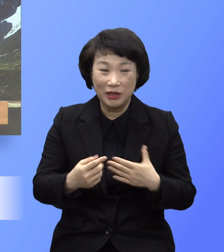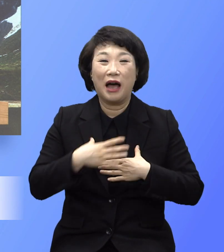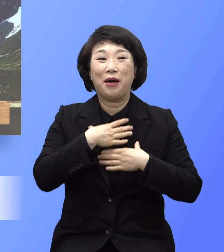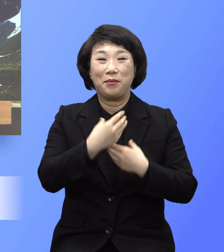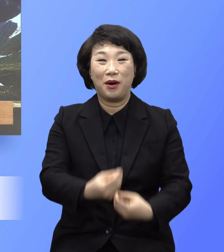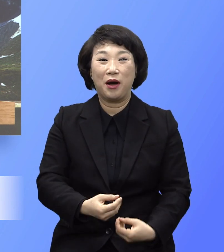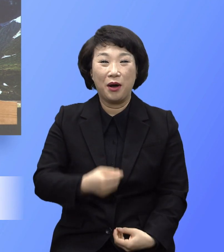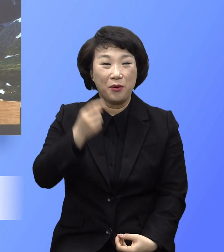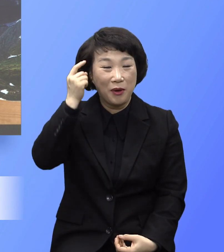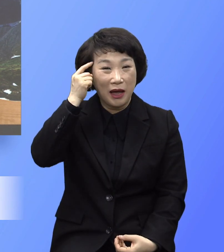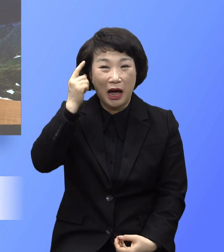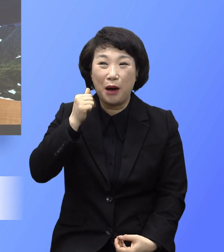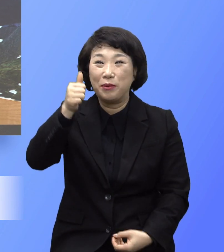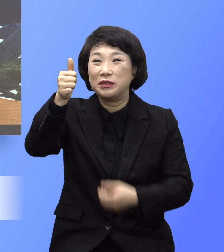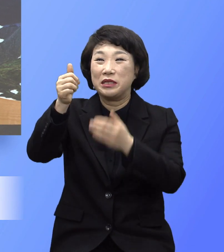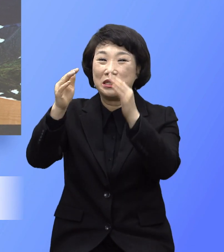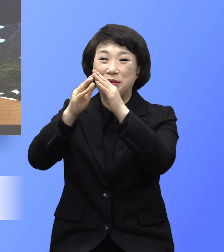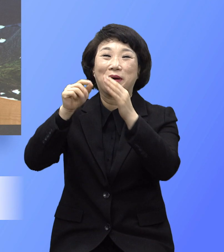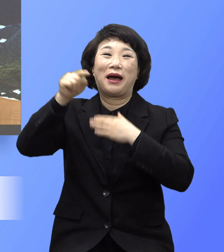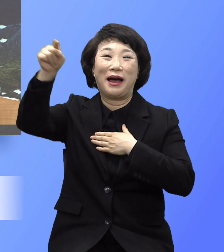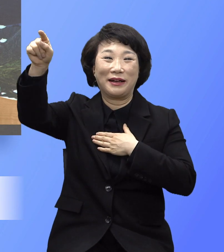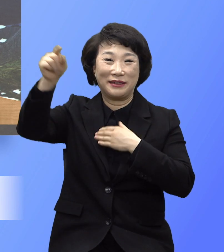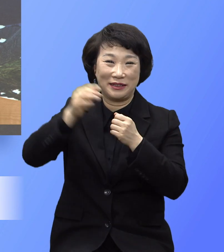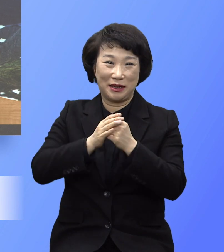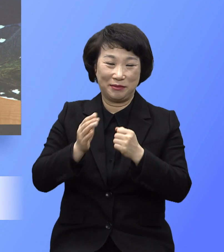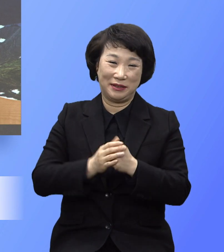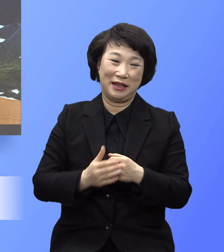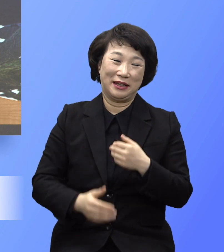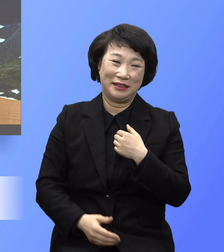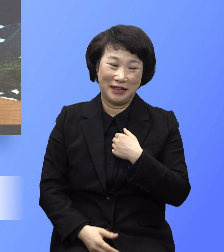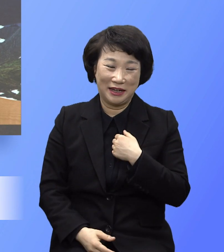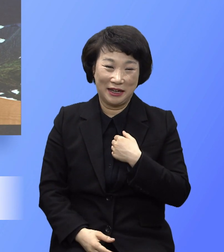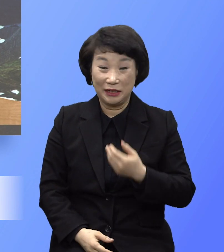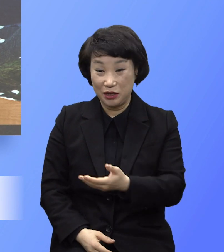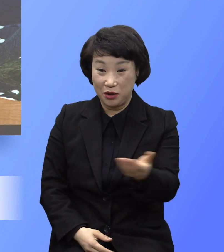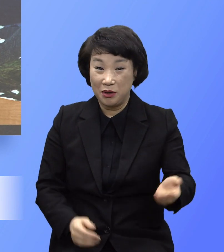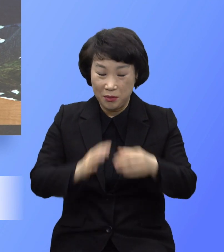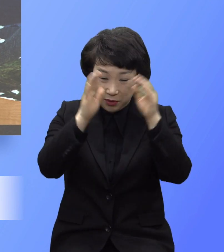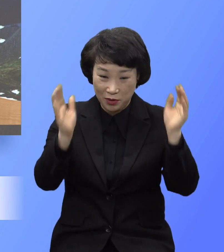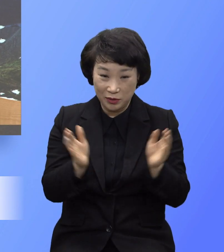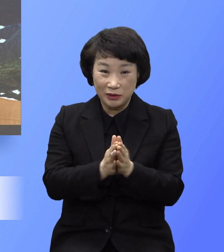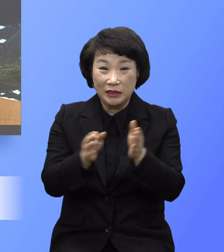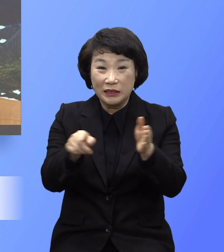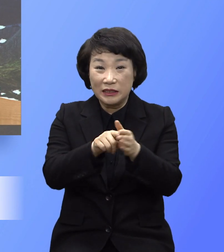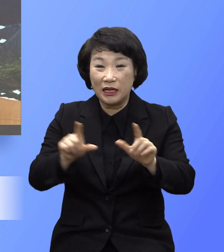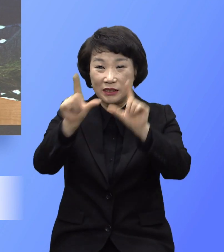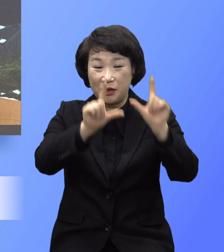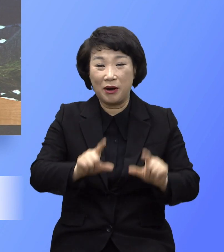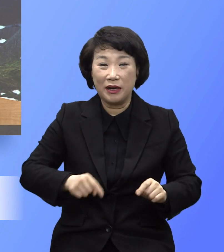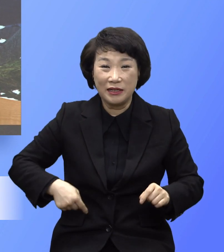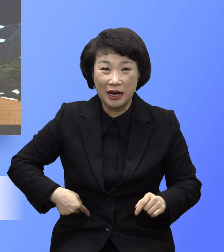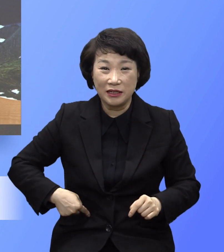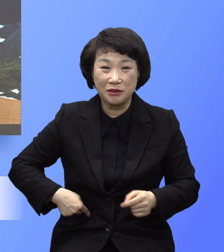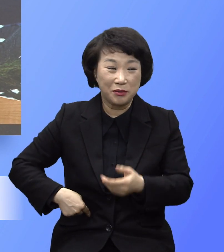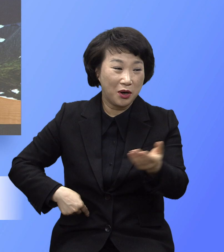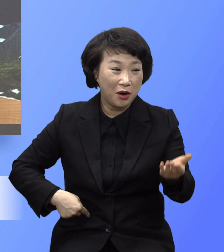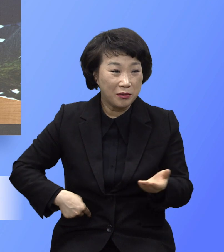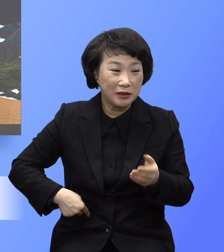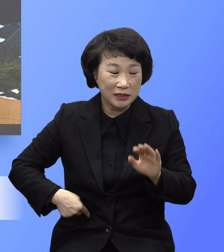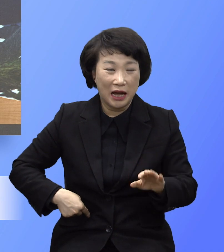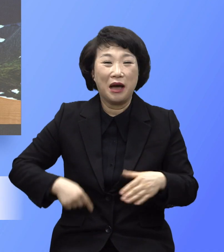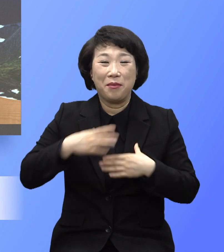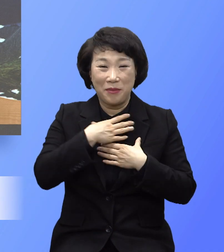자유한 것은 아버지 집에 가기 때문입니다. 여러분 모두 신앙생활이 양심의 신앙